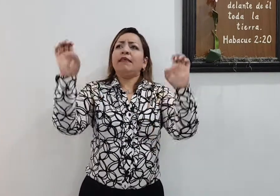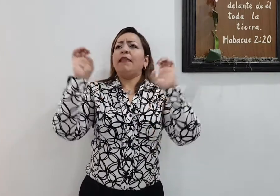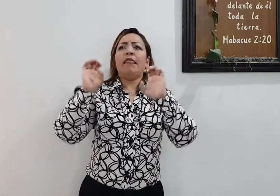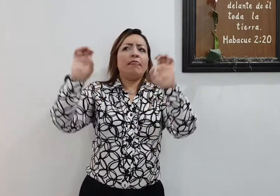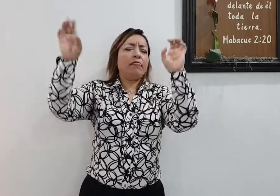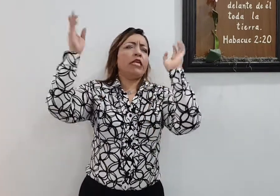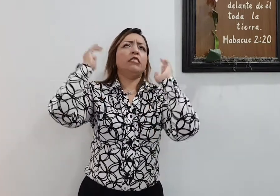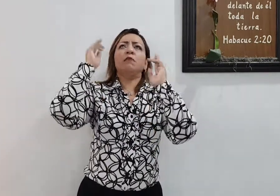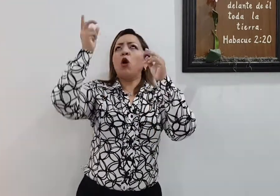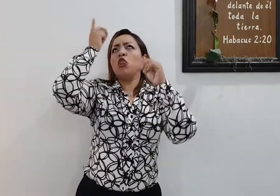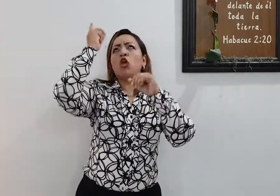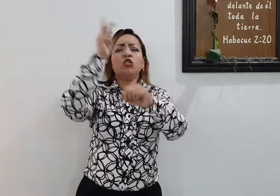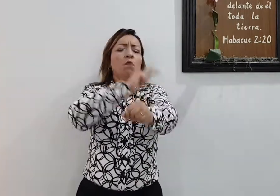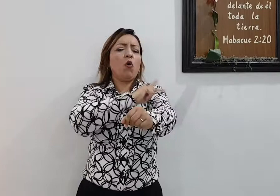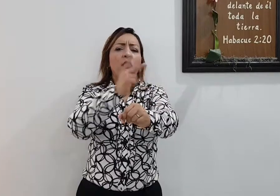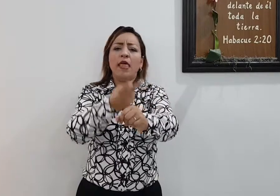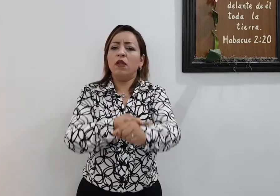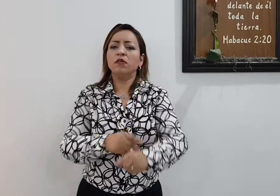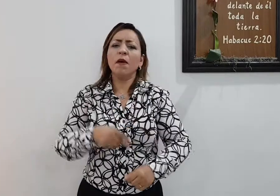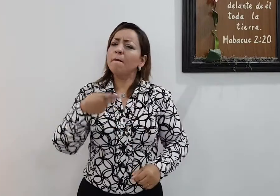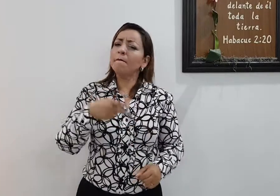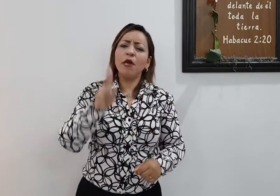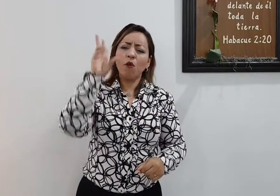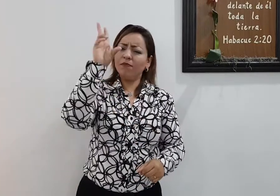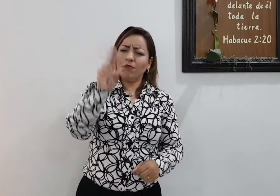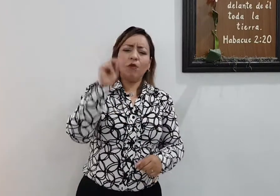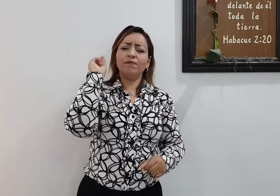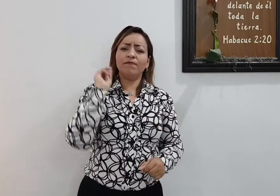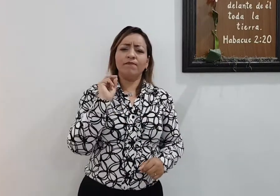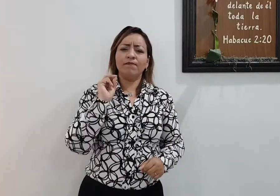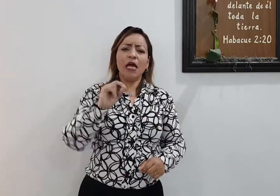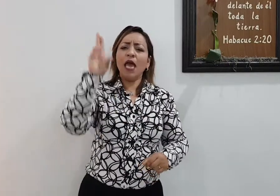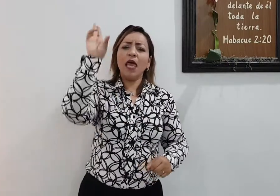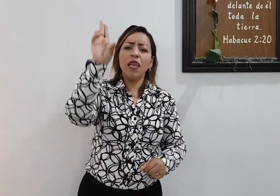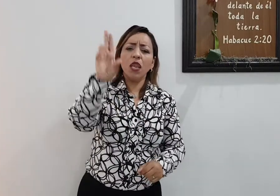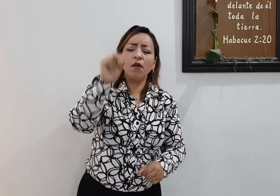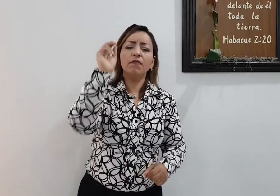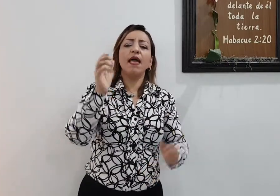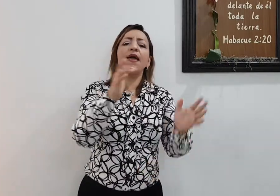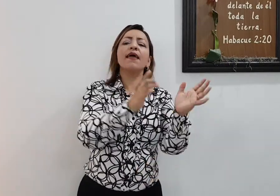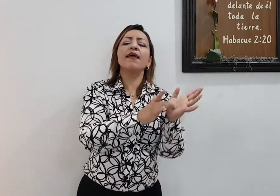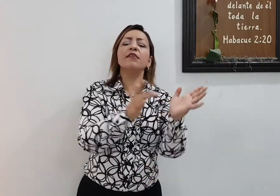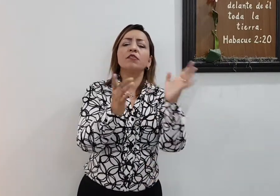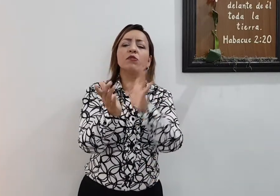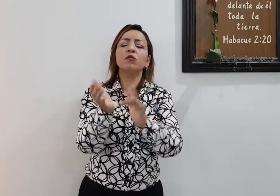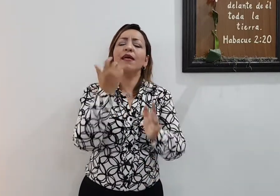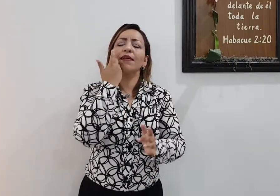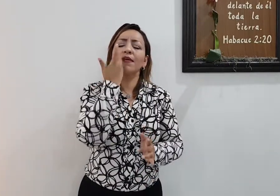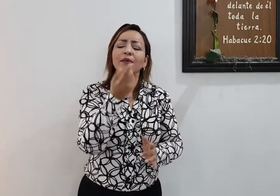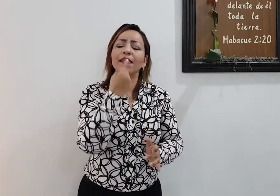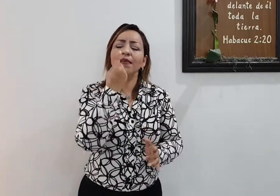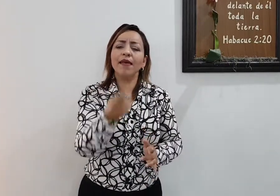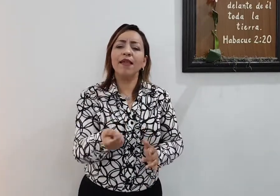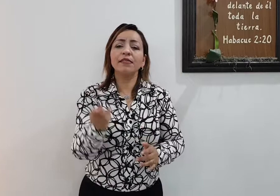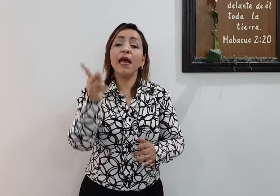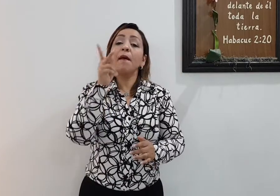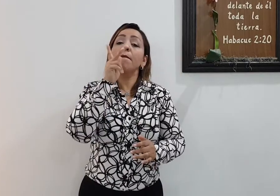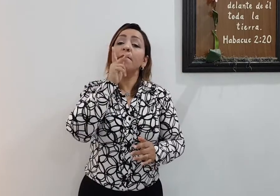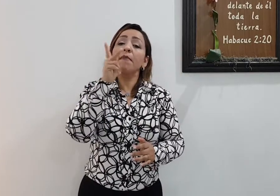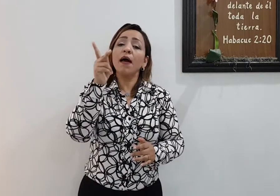nuestro que estás en los cielos, ¿verdad? ¿Y por qué, hermanos? Porque Jesús sabía que esa es